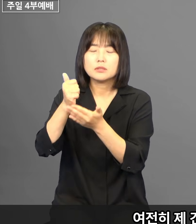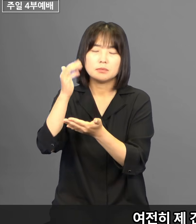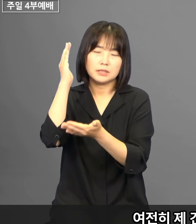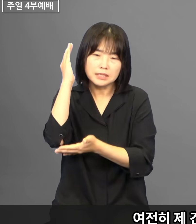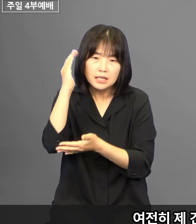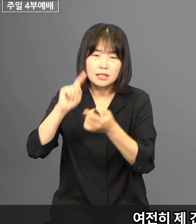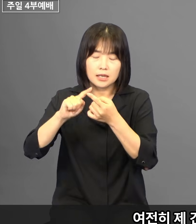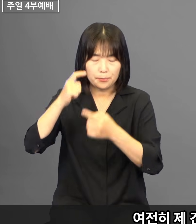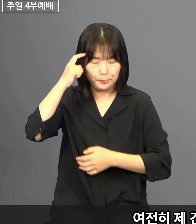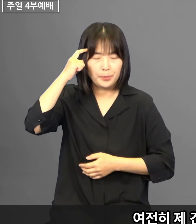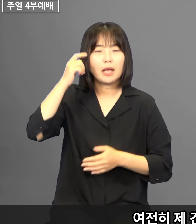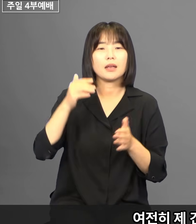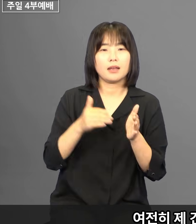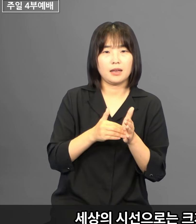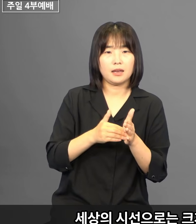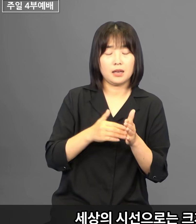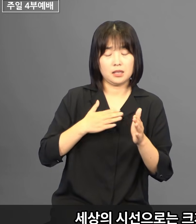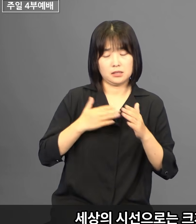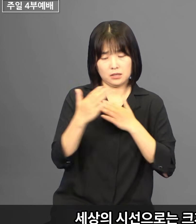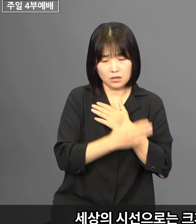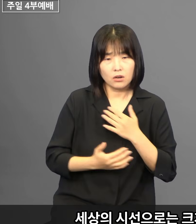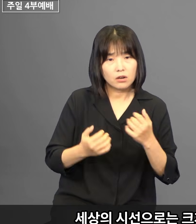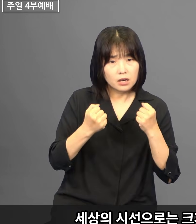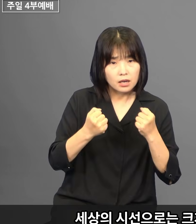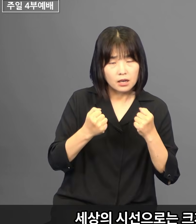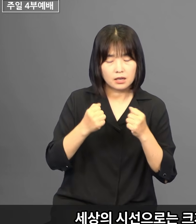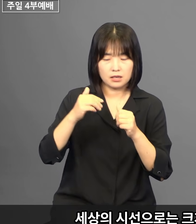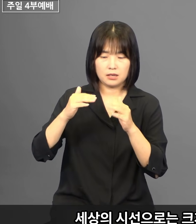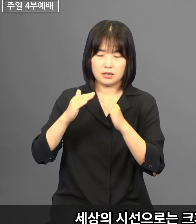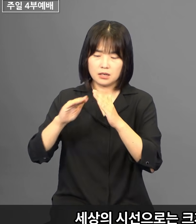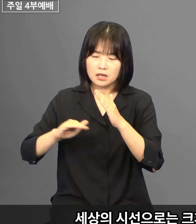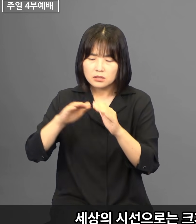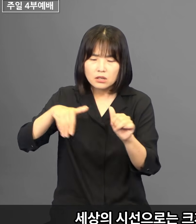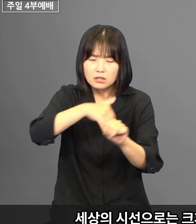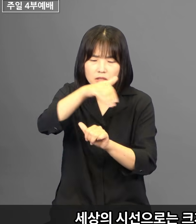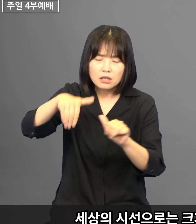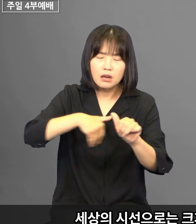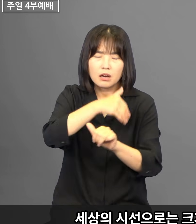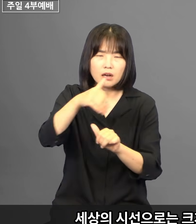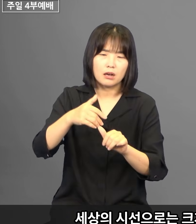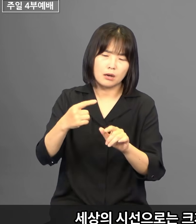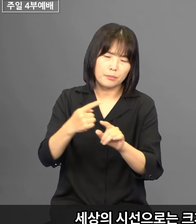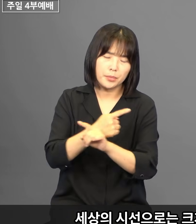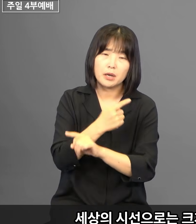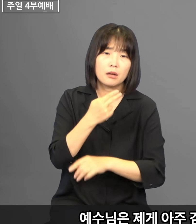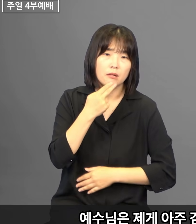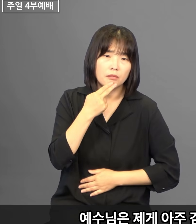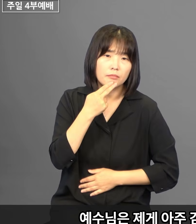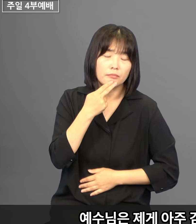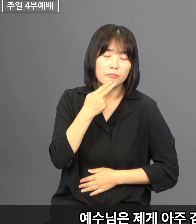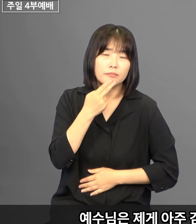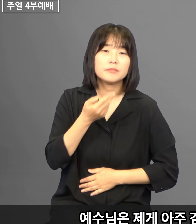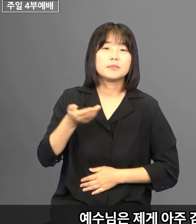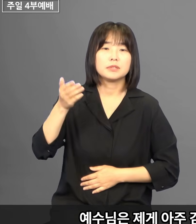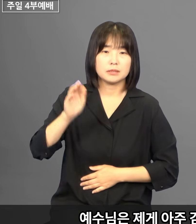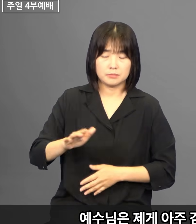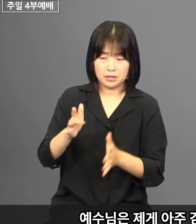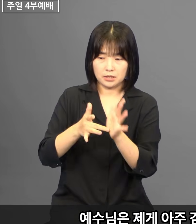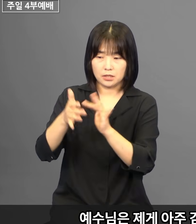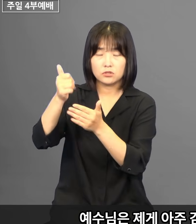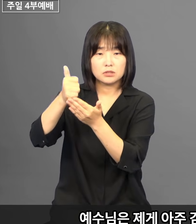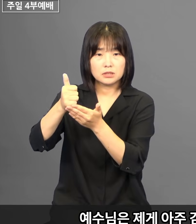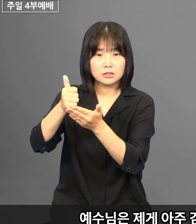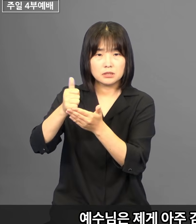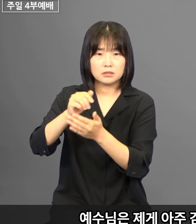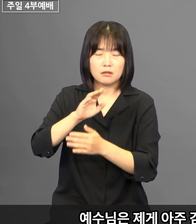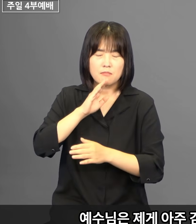제 건강과 가정의 상황은 세상의 시선으로는 크게 달라지지 않았을지 모르지만 예수님은 제게 아주